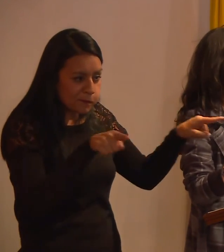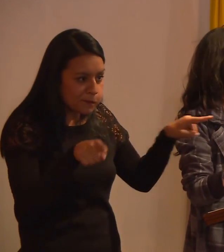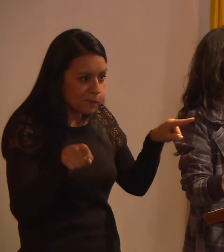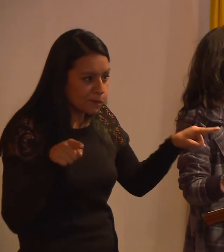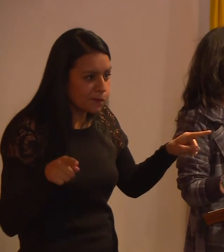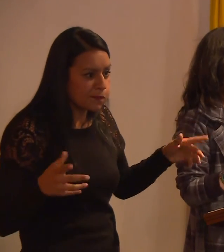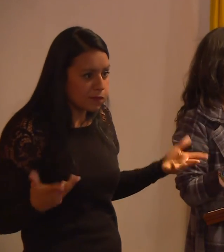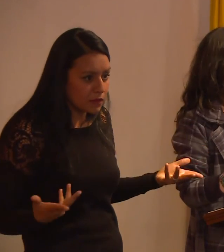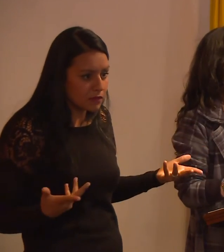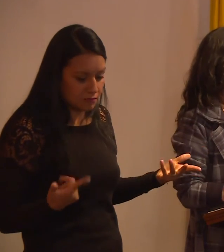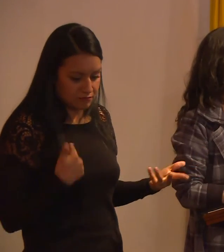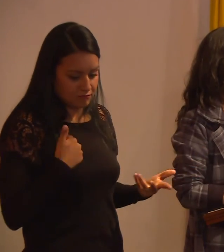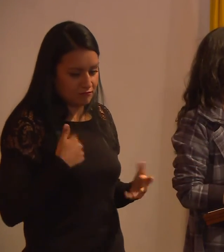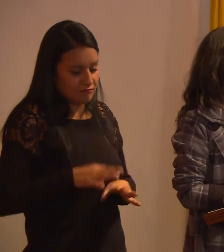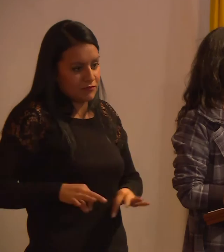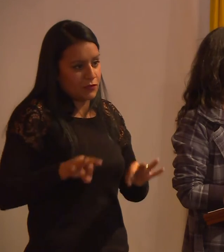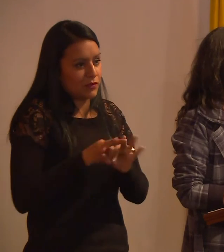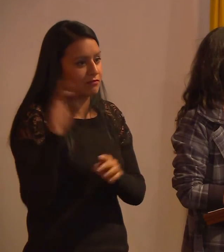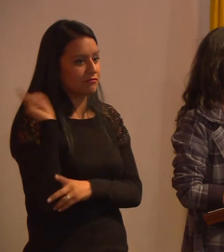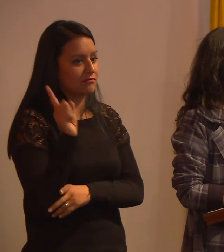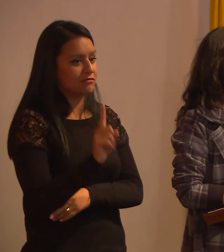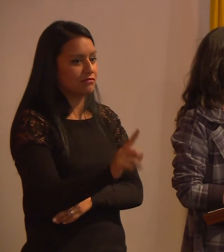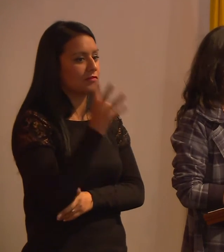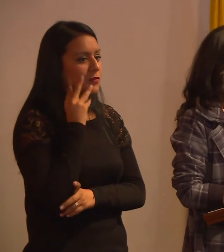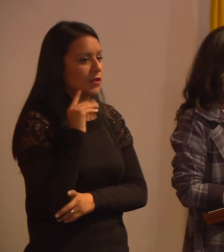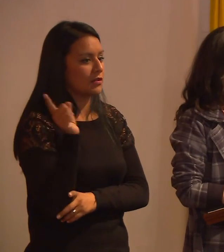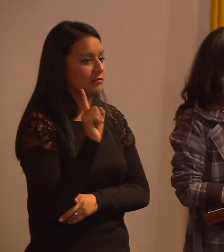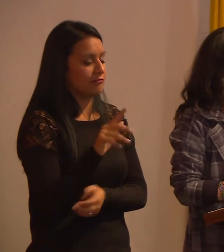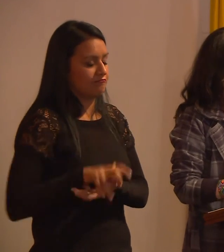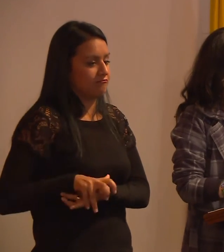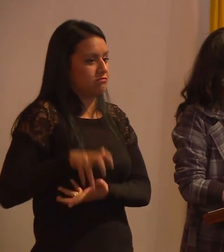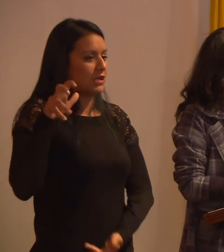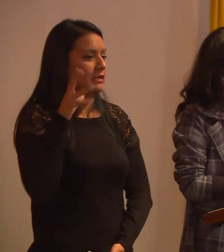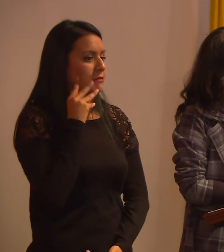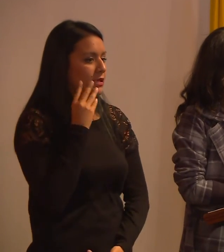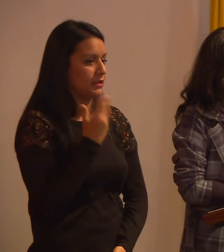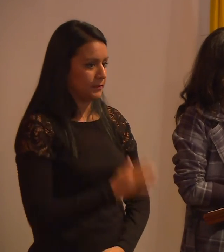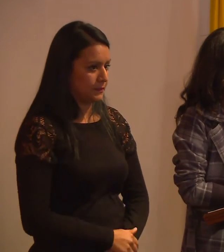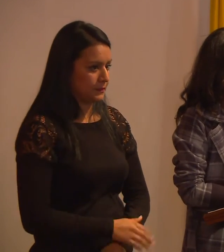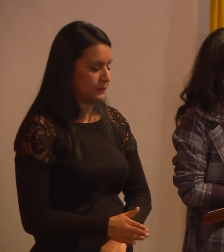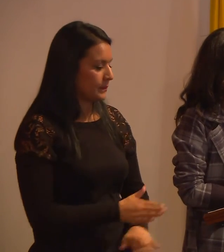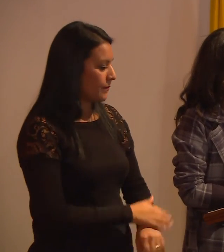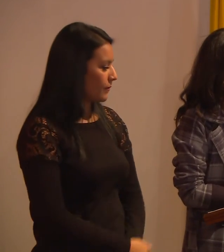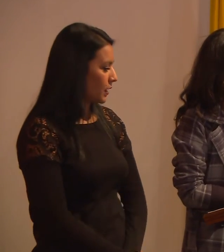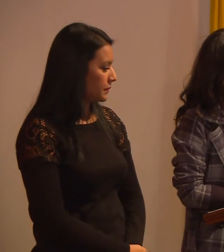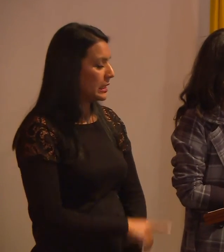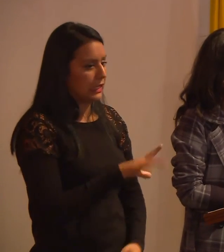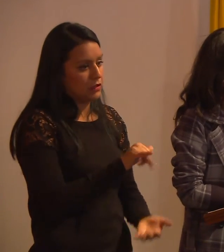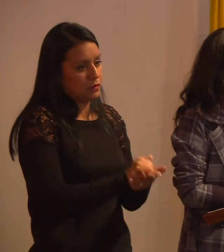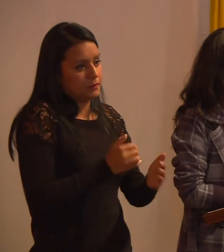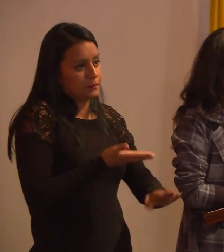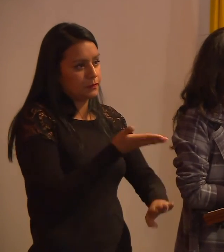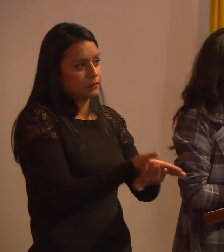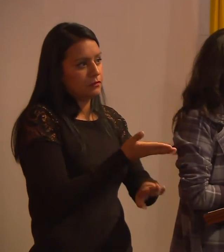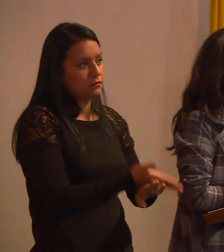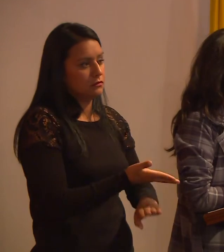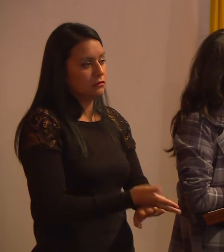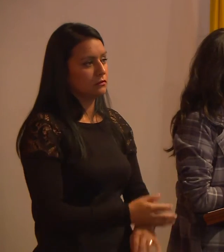con nuestra trayectoria y nuestro acumulado. Eso quería plantear en relación